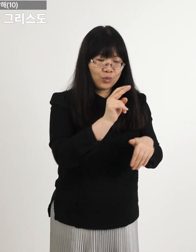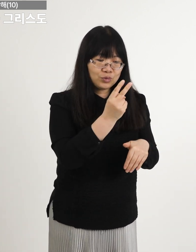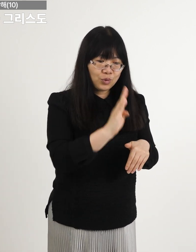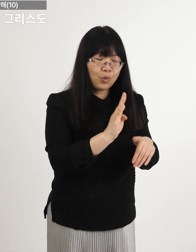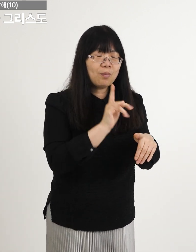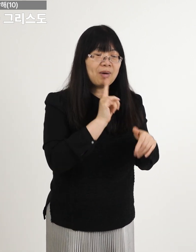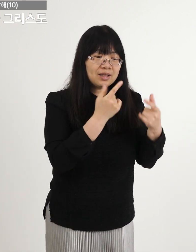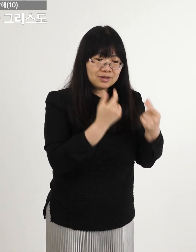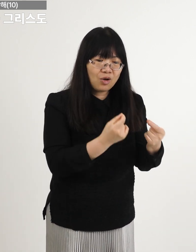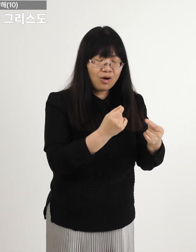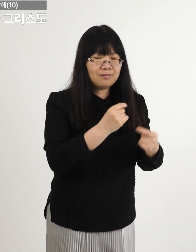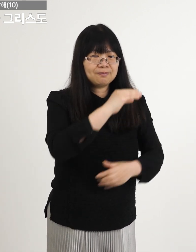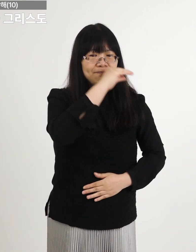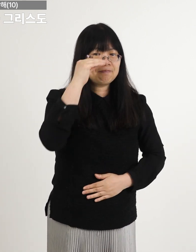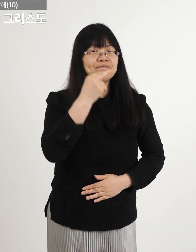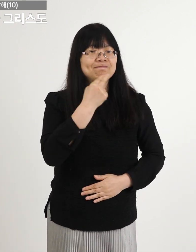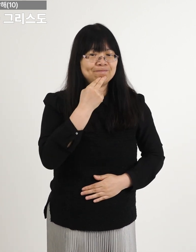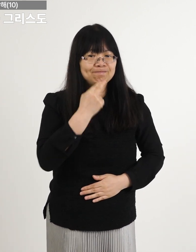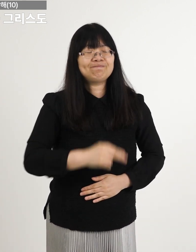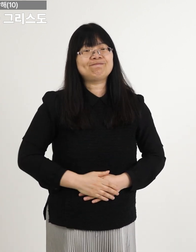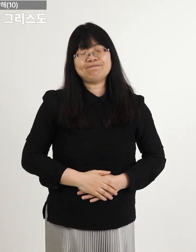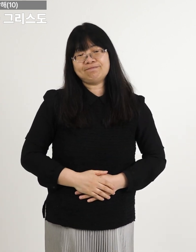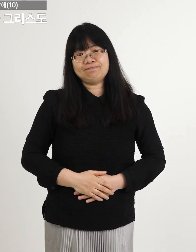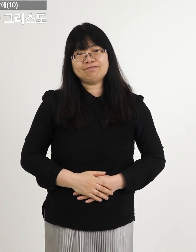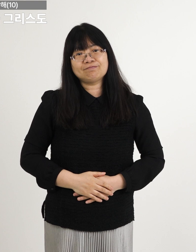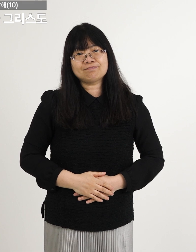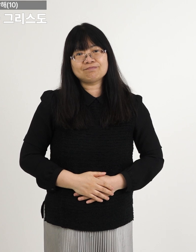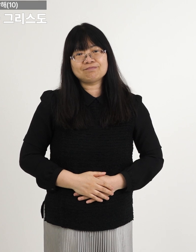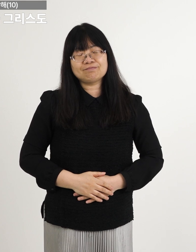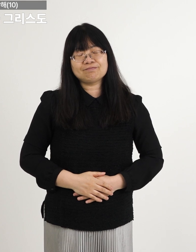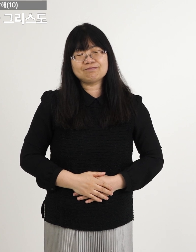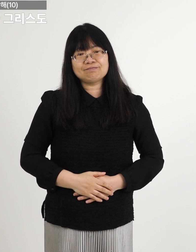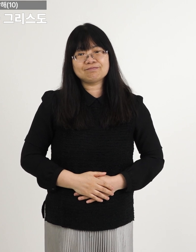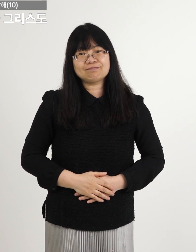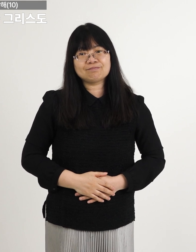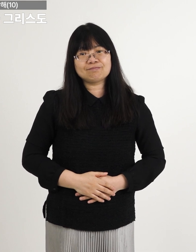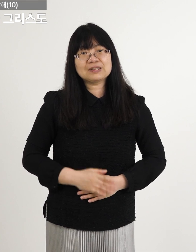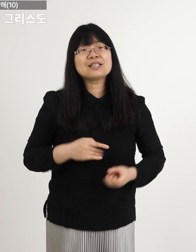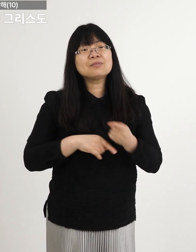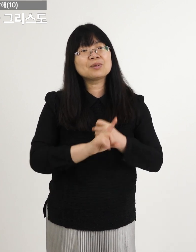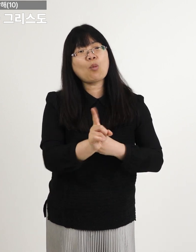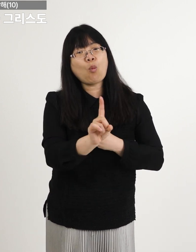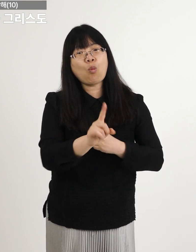말같이 옳지 못함이니이다. 무슨 얘기입니까?